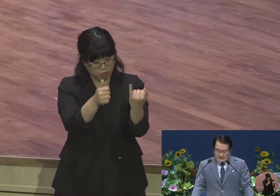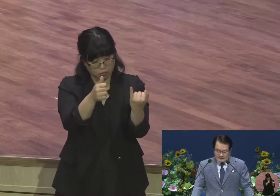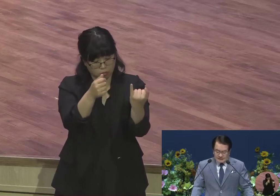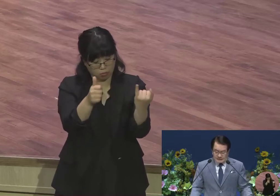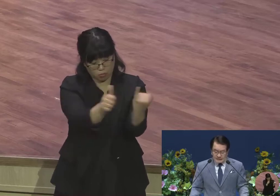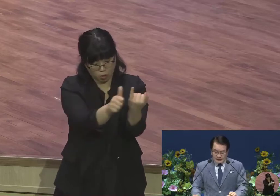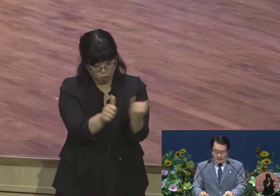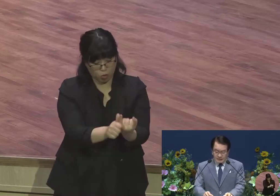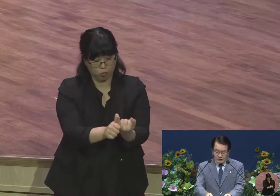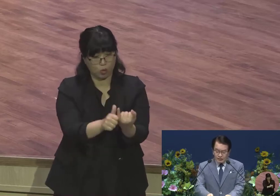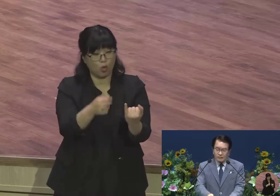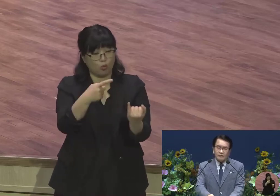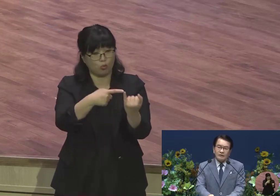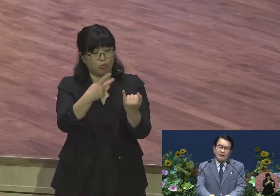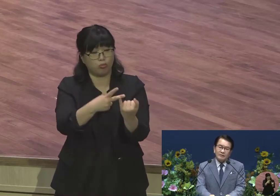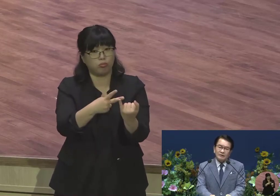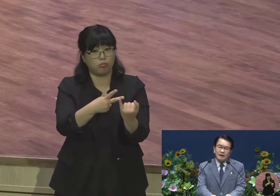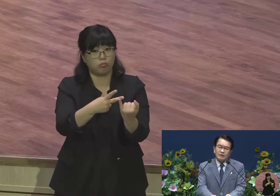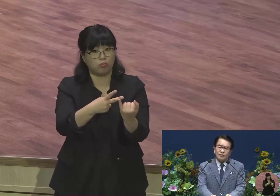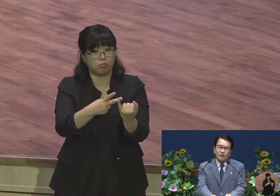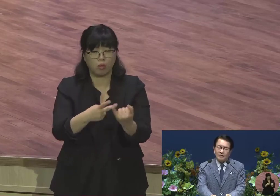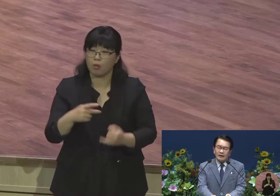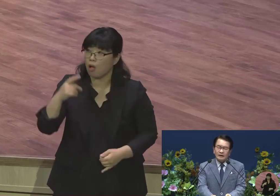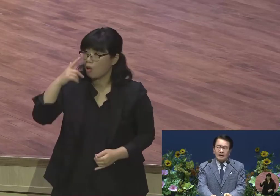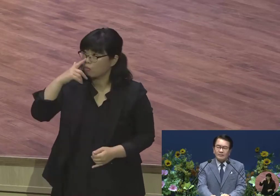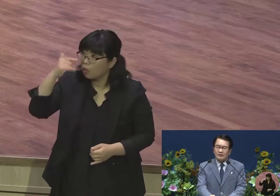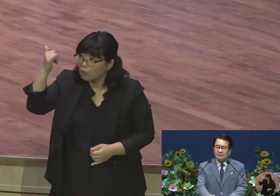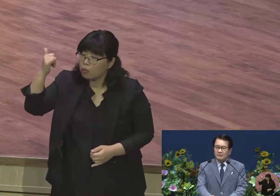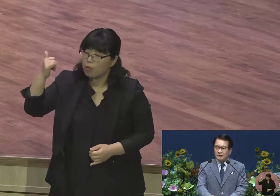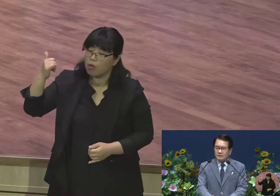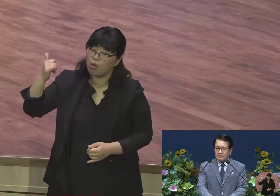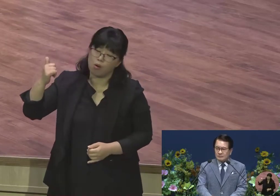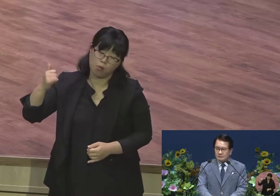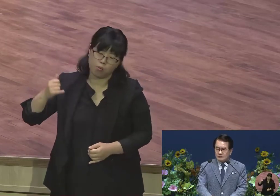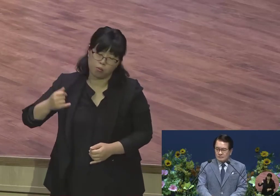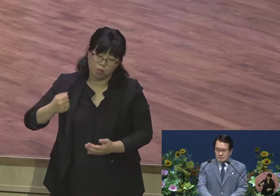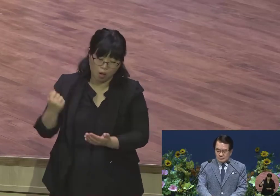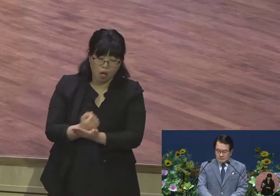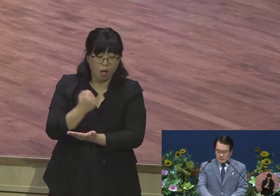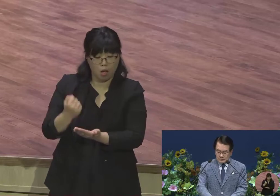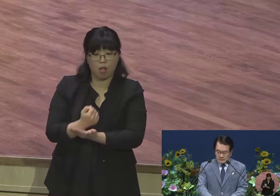이런 삶은 결국은 뭐가 됩니까 후회밖에 남는 게 없어요